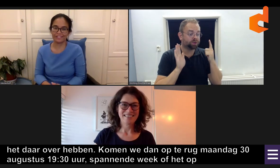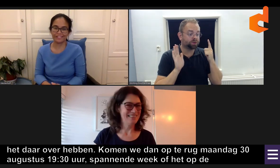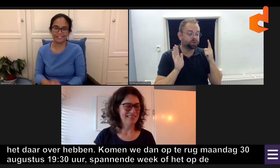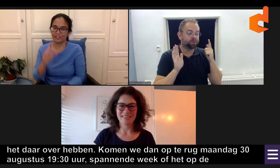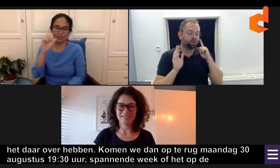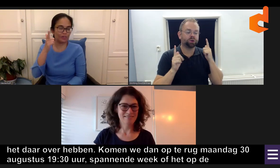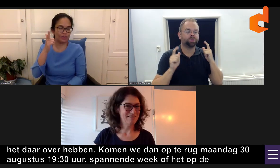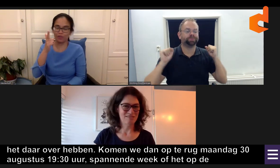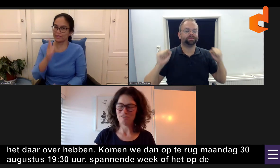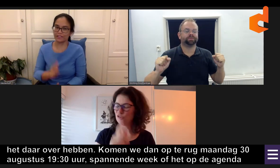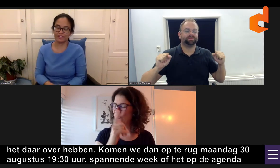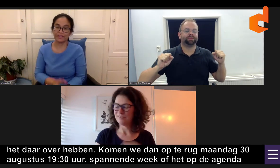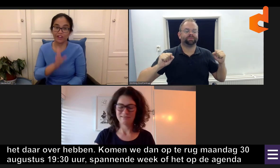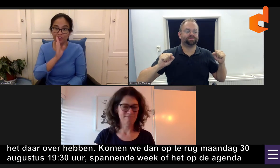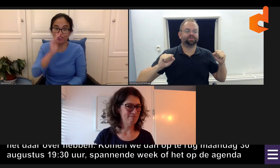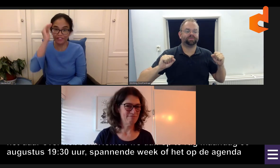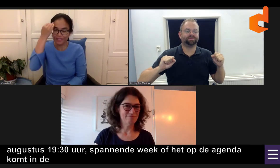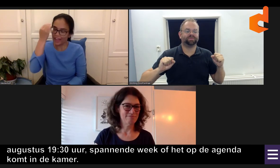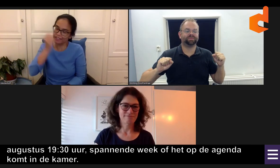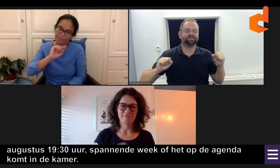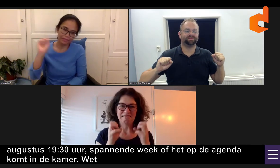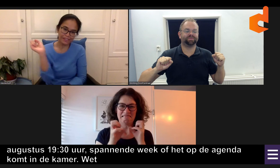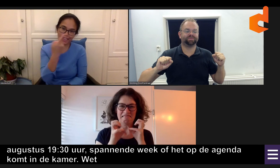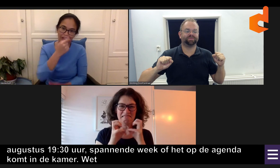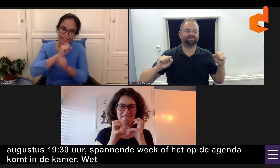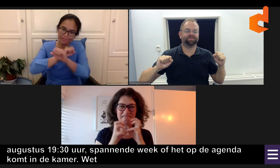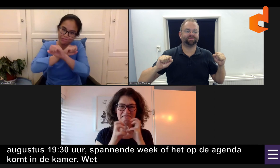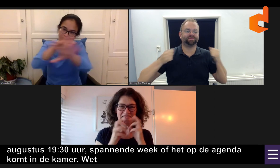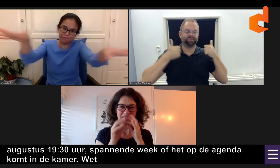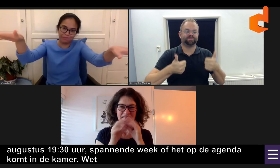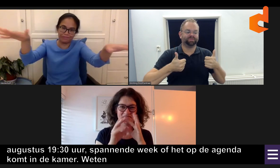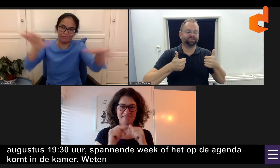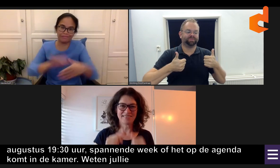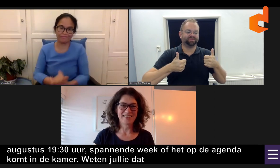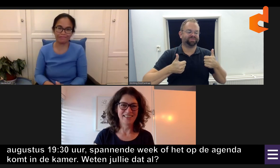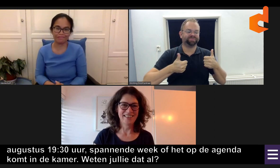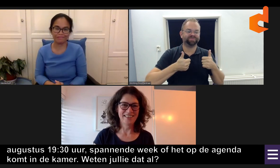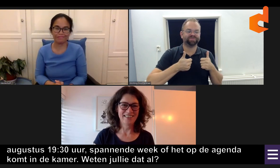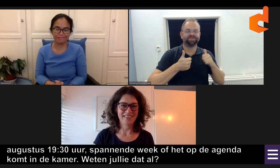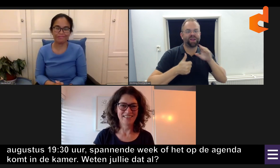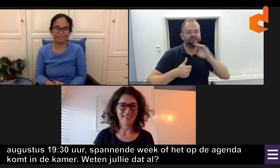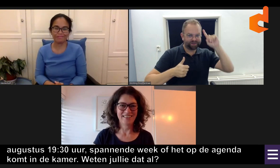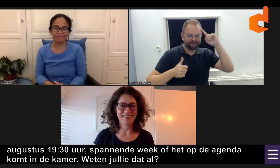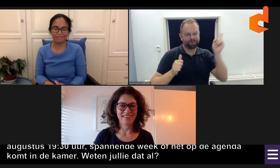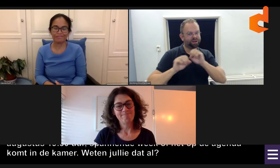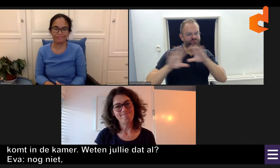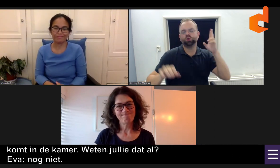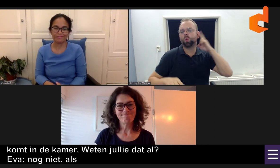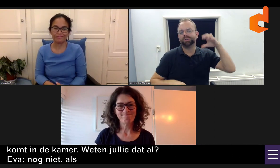al? Of is er al uitslag? Nee, nog niet. Okay. Nee, als het bekend is, dan laten we het natuurlijk gelijk aan iedereen weten. Ja, als